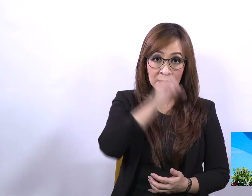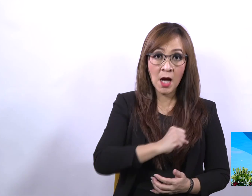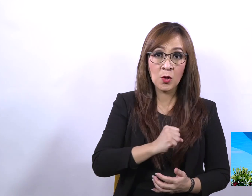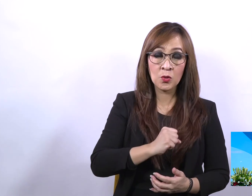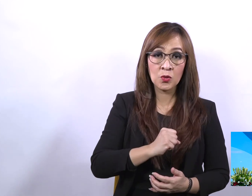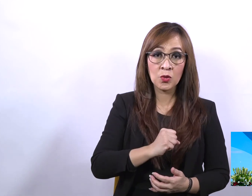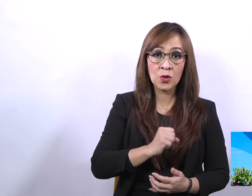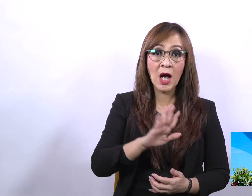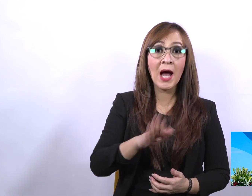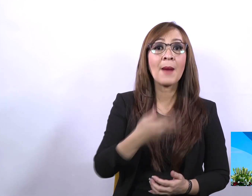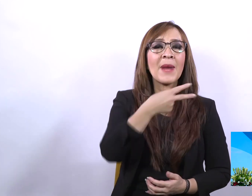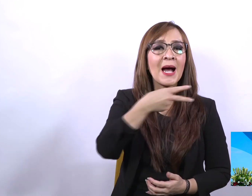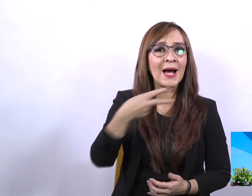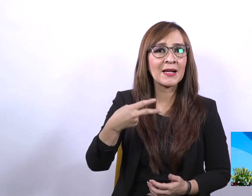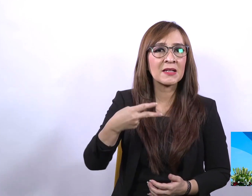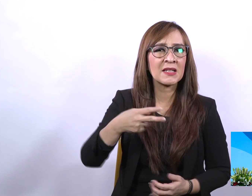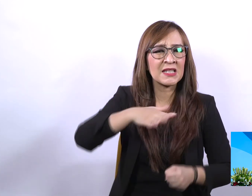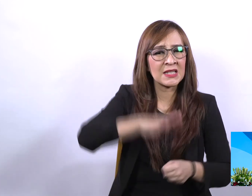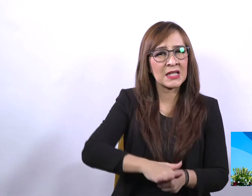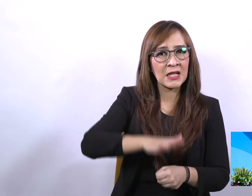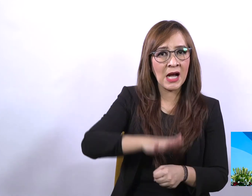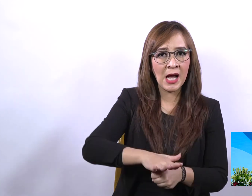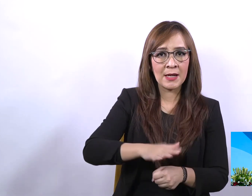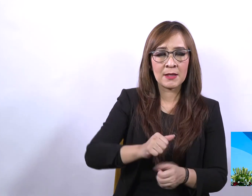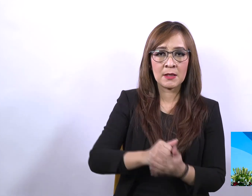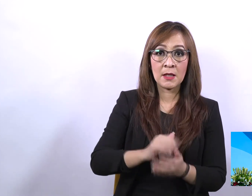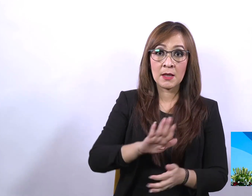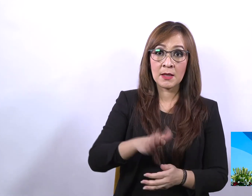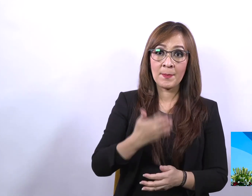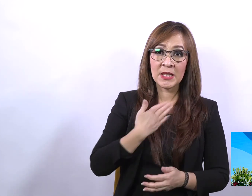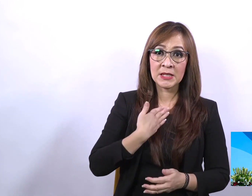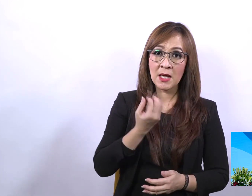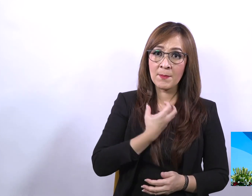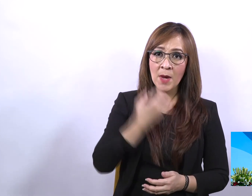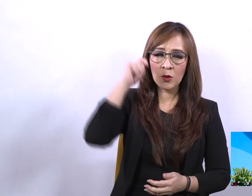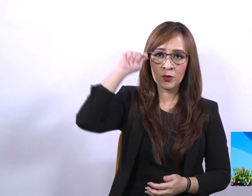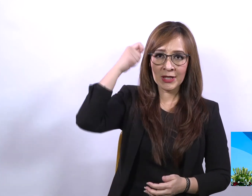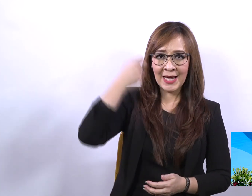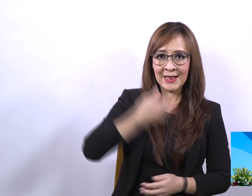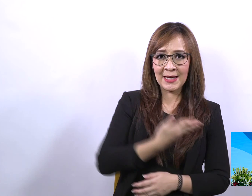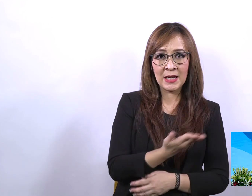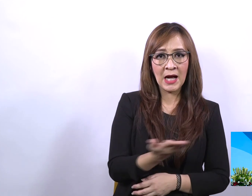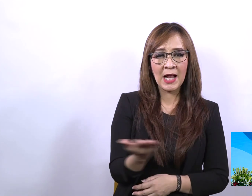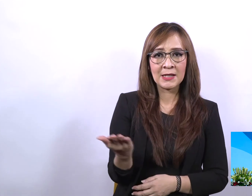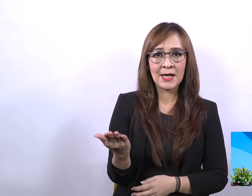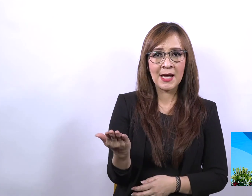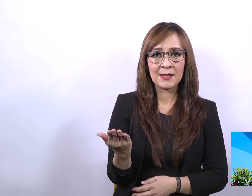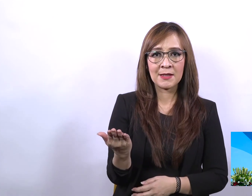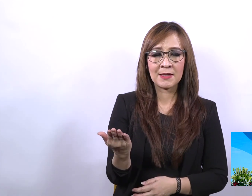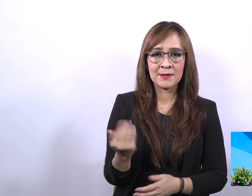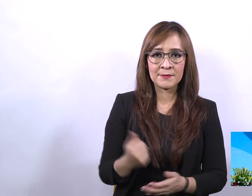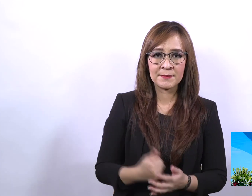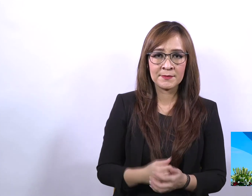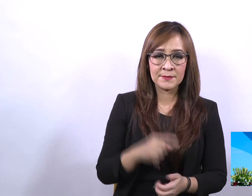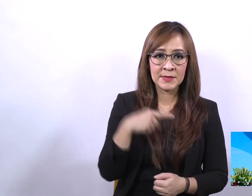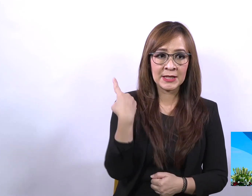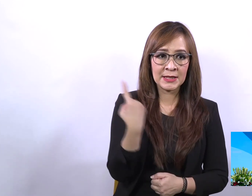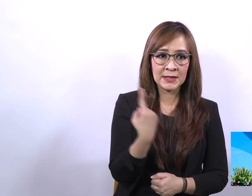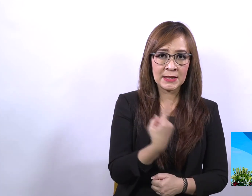tahu apa artinya ditekan dari segala sudut lebih Saya hanya Ingatkan buat sudah sekalian Ayo